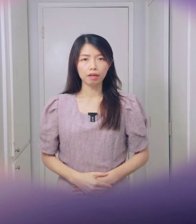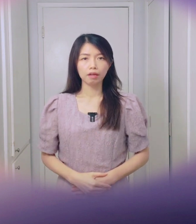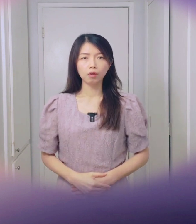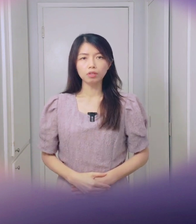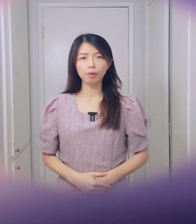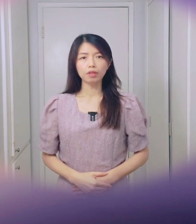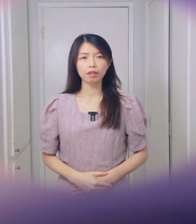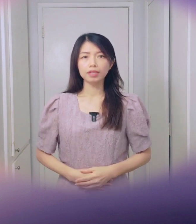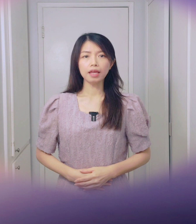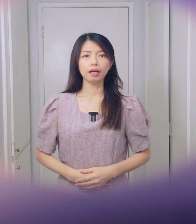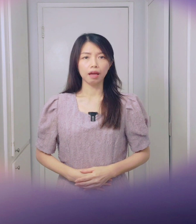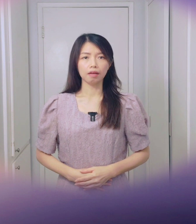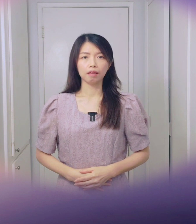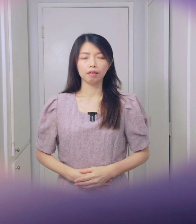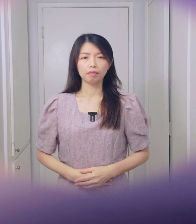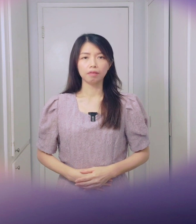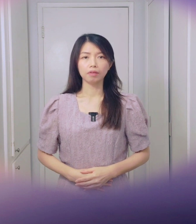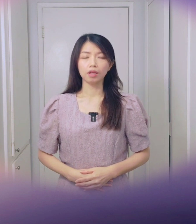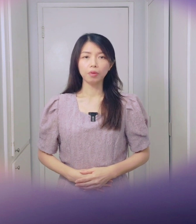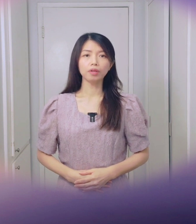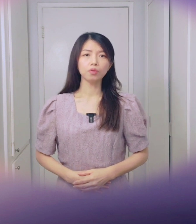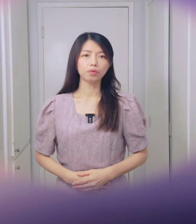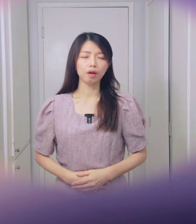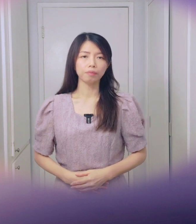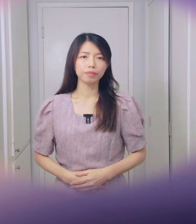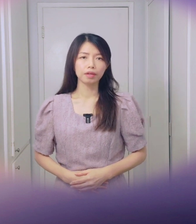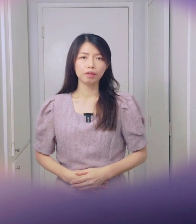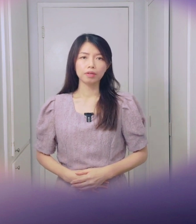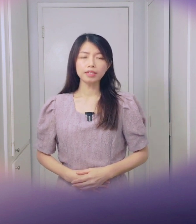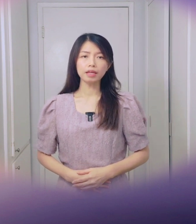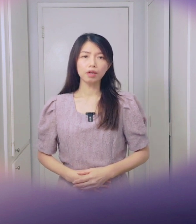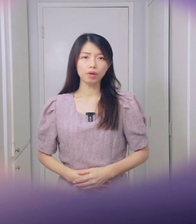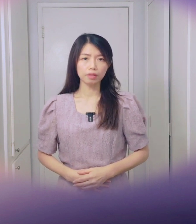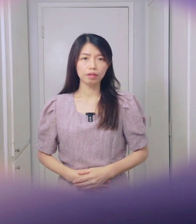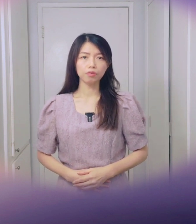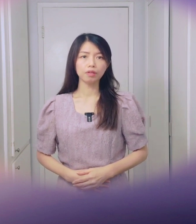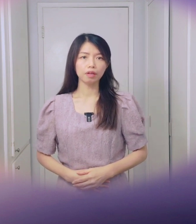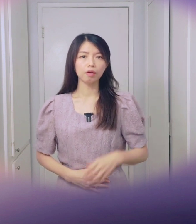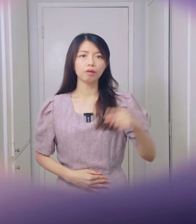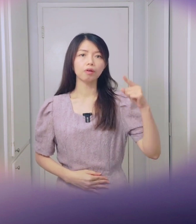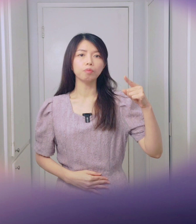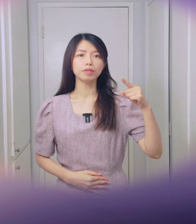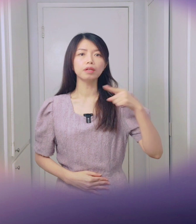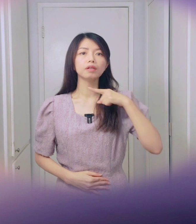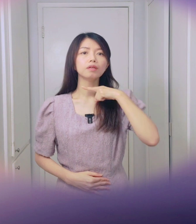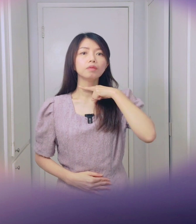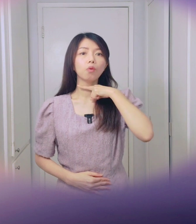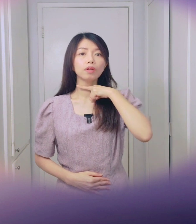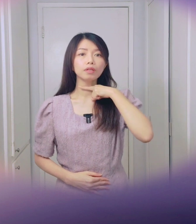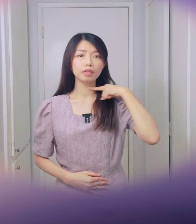버리다. 여기서 버리다는 희생하다. 이렇게 표현을 해줬고요. 희생이라고 한 뜻의 수어는요,